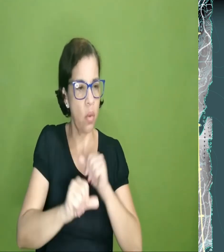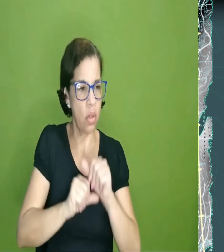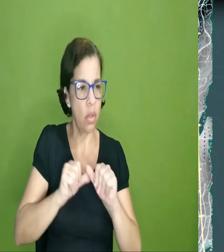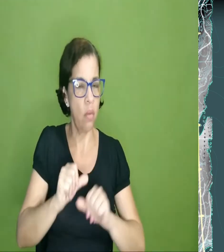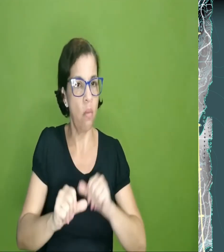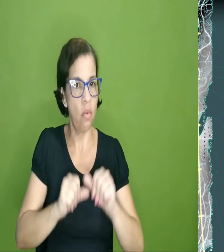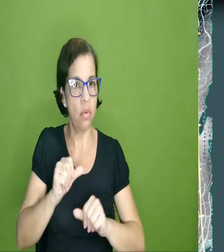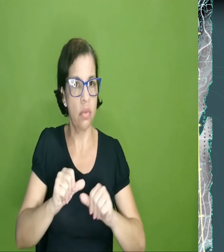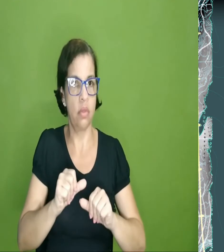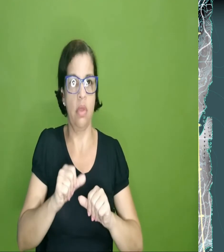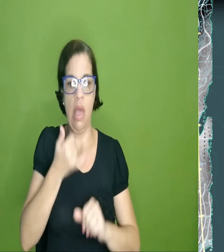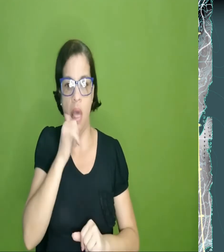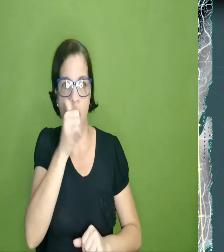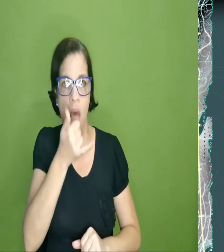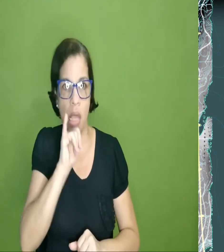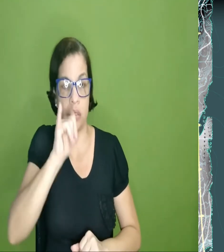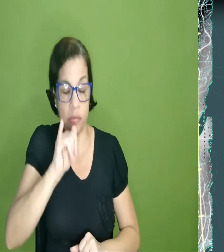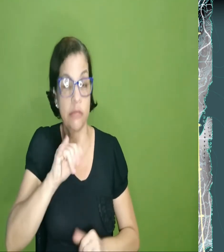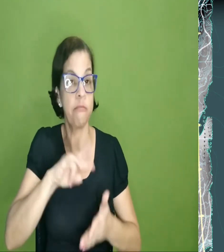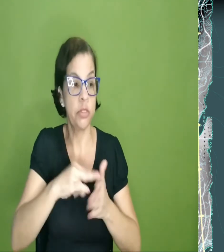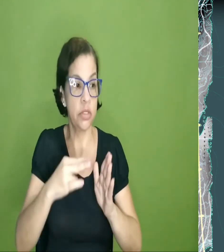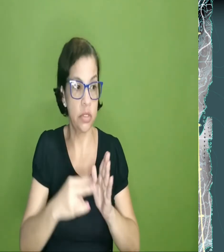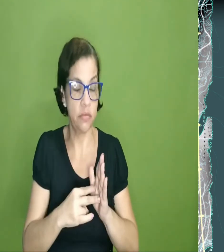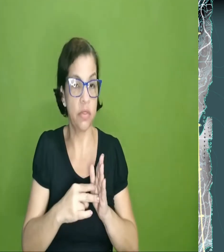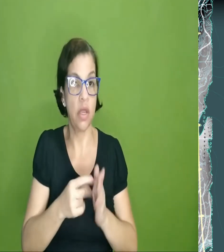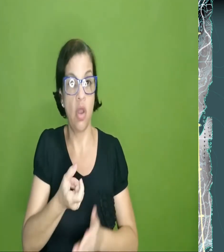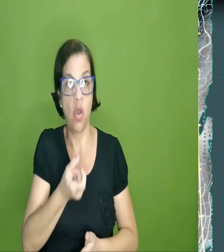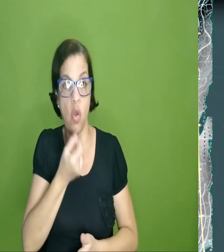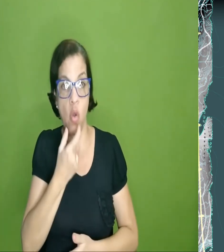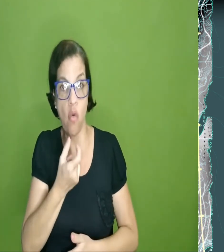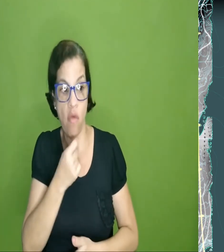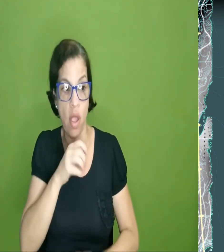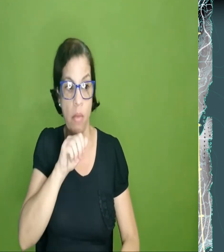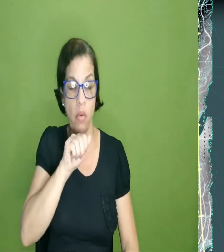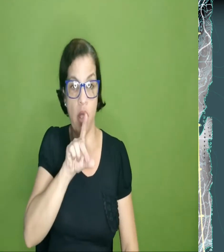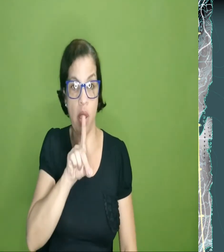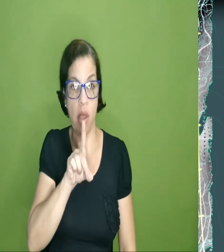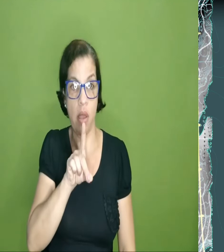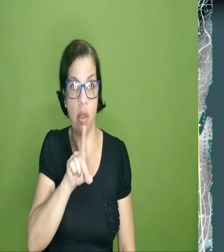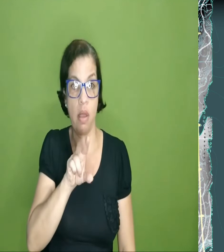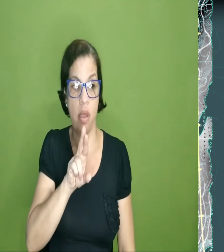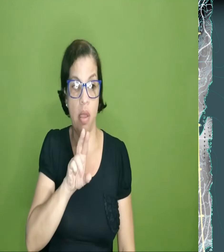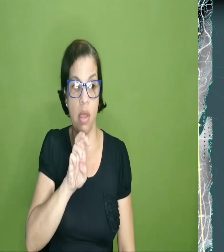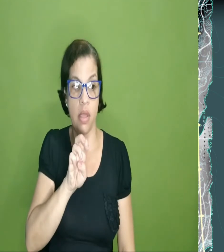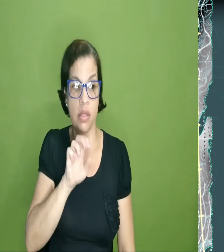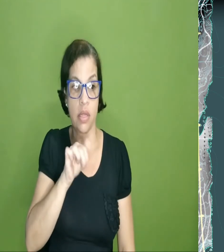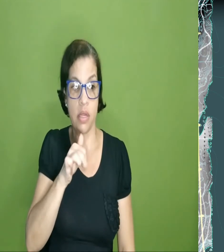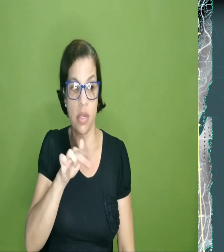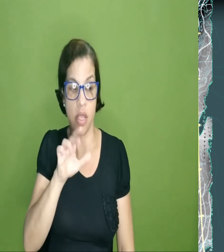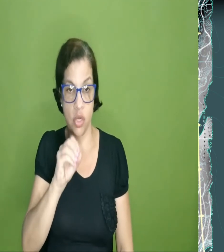atividade adrenérgica, ou seja, os fármacos adrenérgicos e os